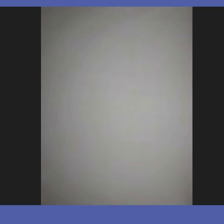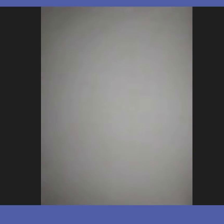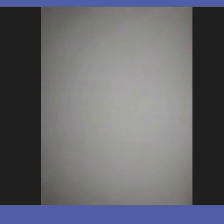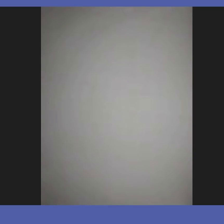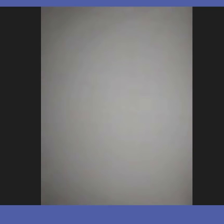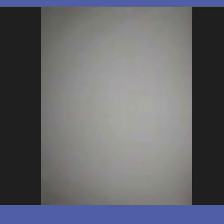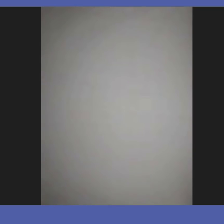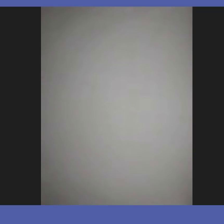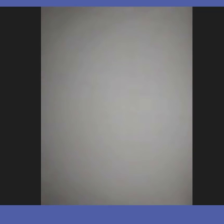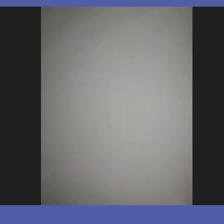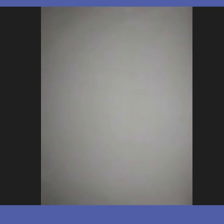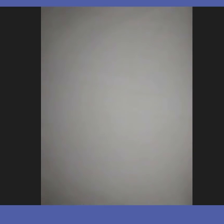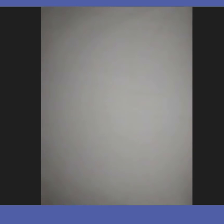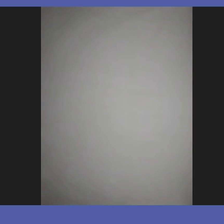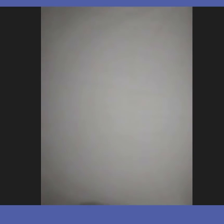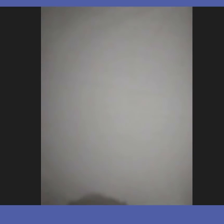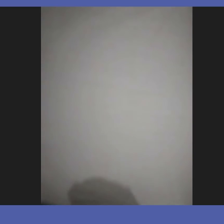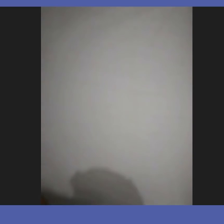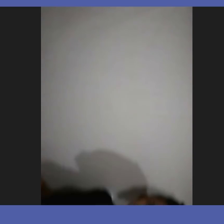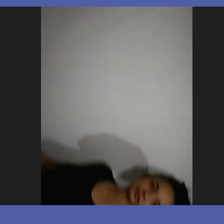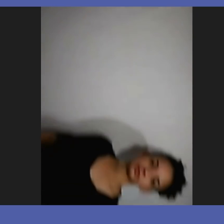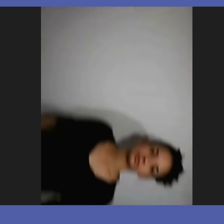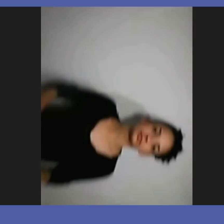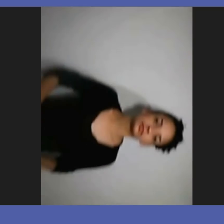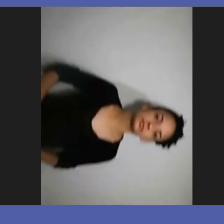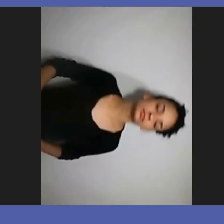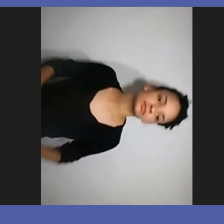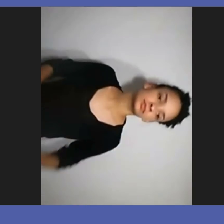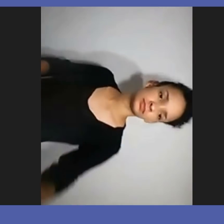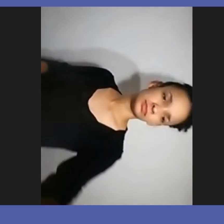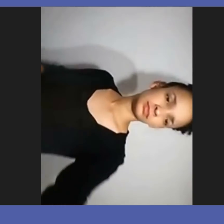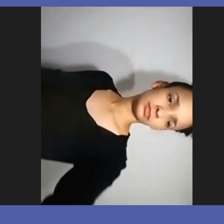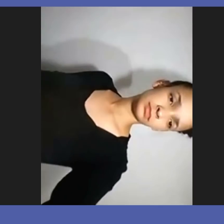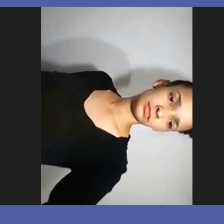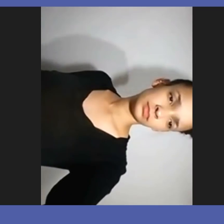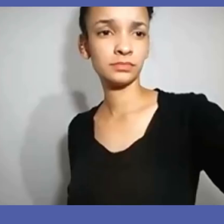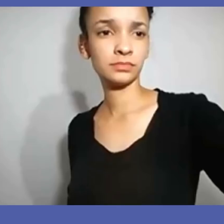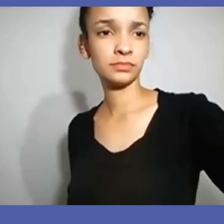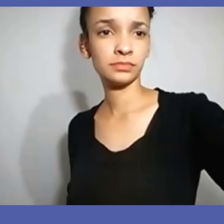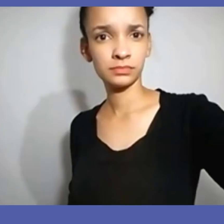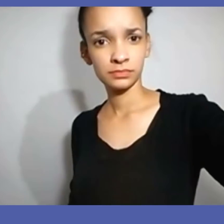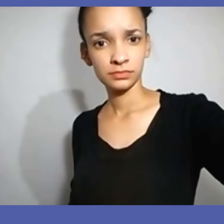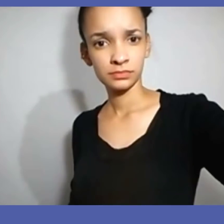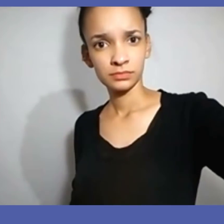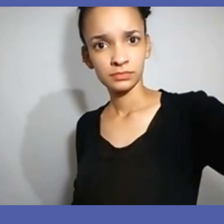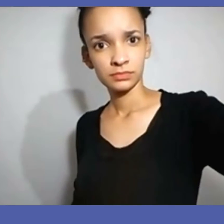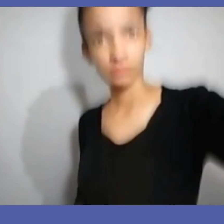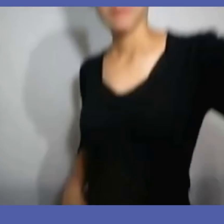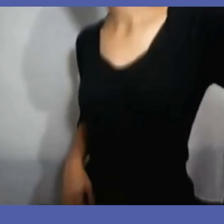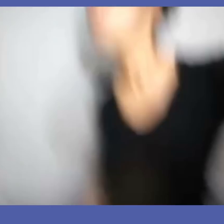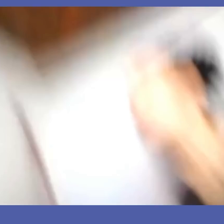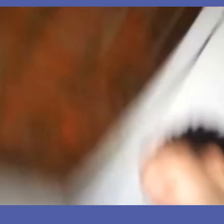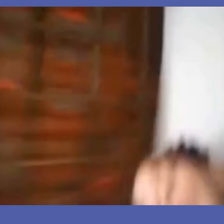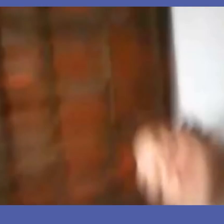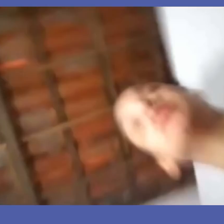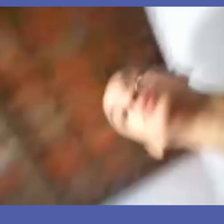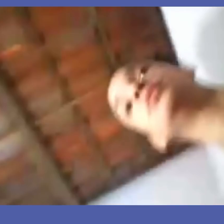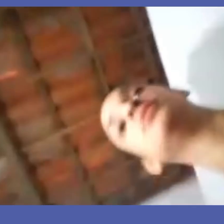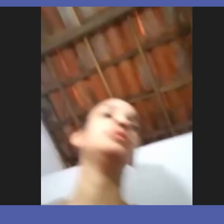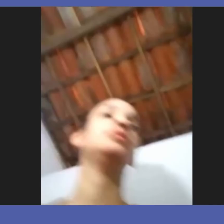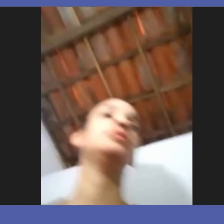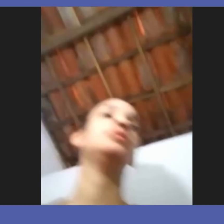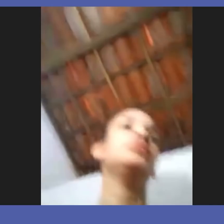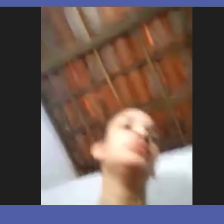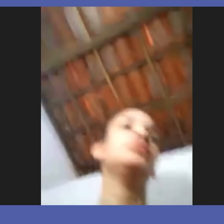na semana passada. E a segunda sessão é com respeito à igreja, que começa em Mateus